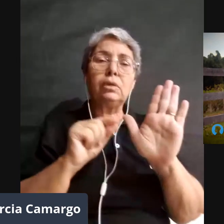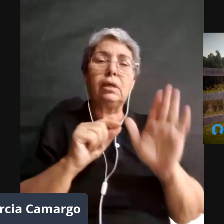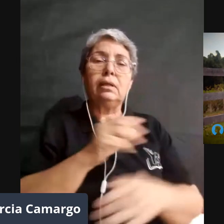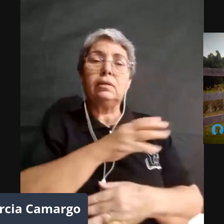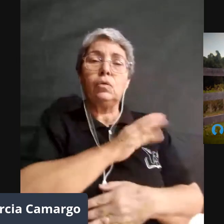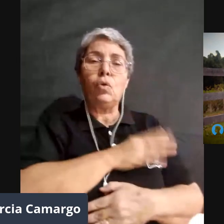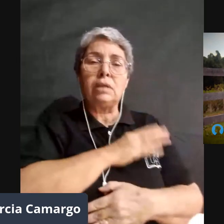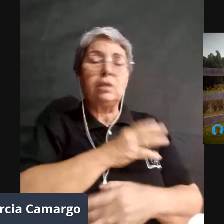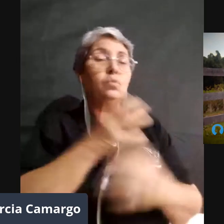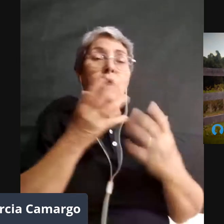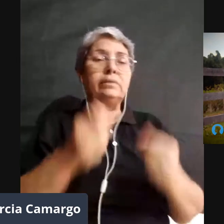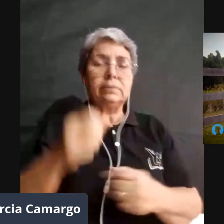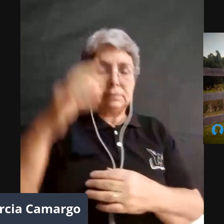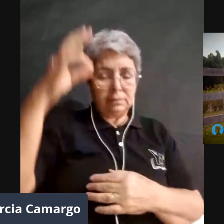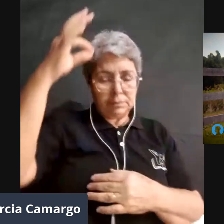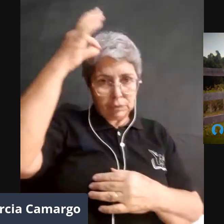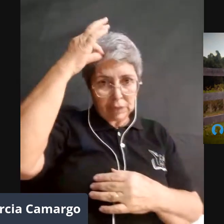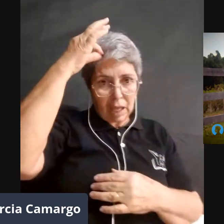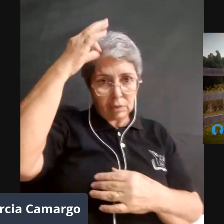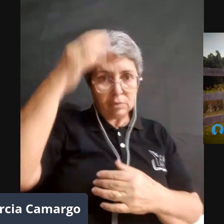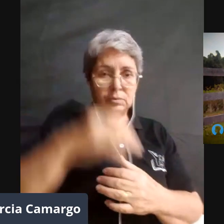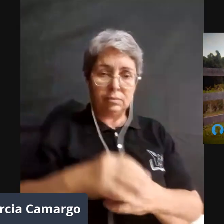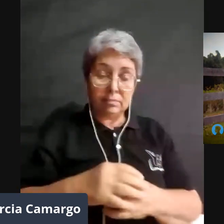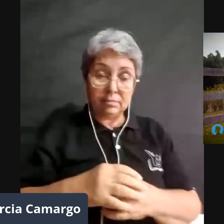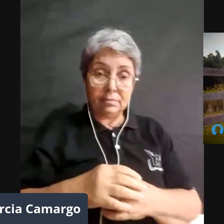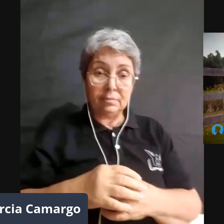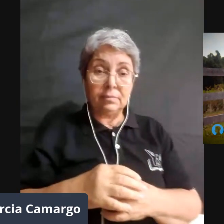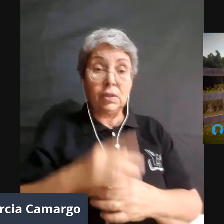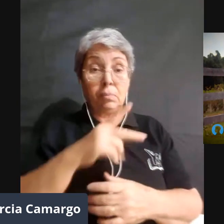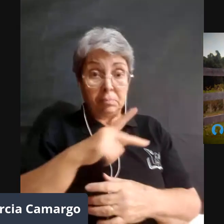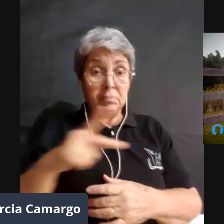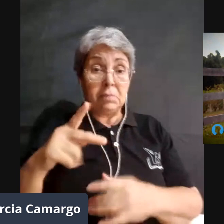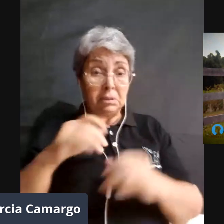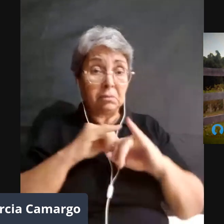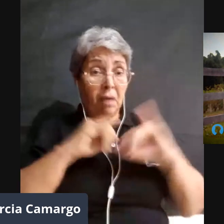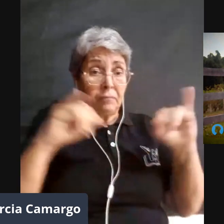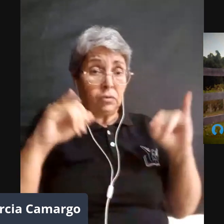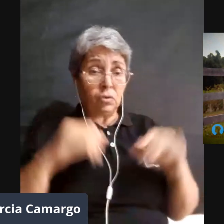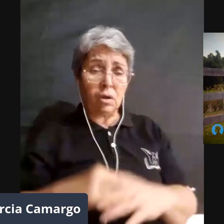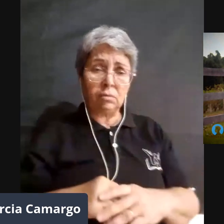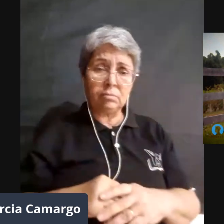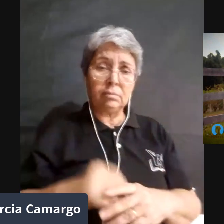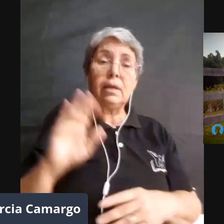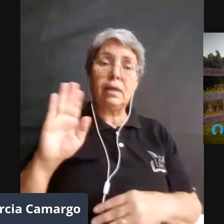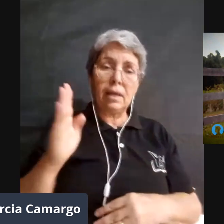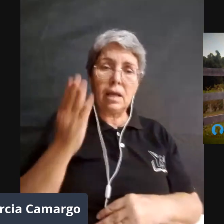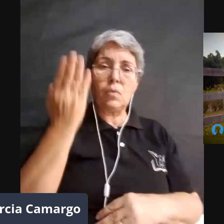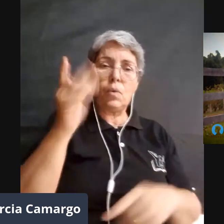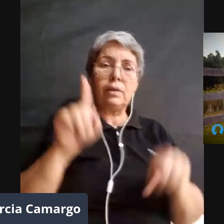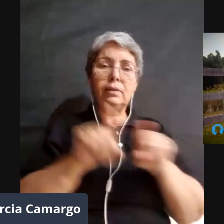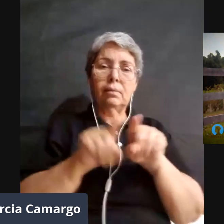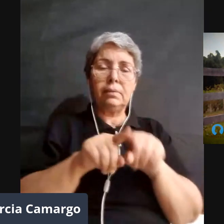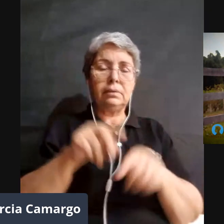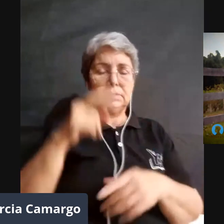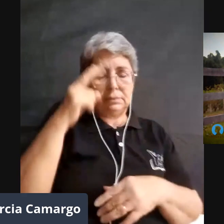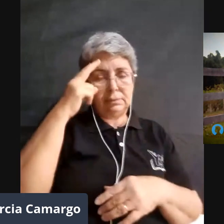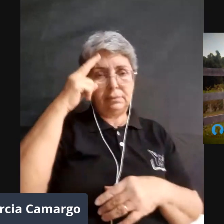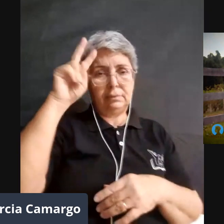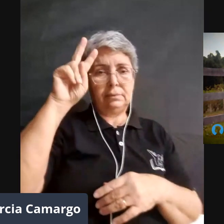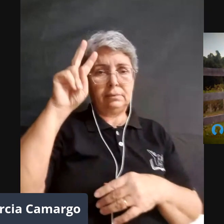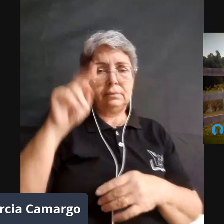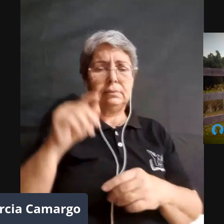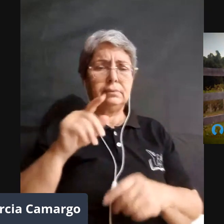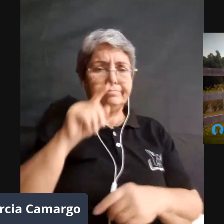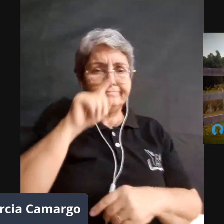o Senhor o tenha impressionado a dizer o que lhe disse. E Ellen White também nos lembra que há um terrível perigo de